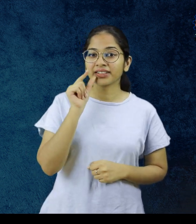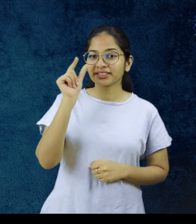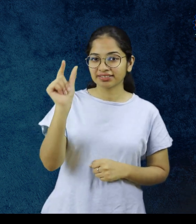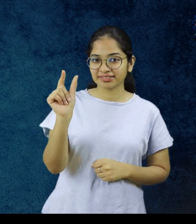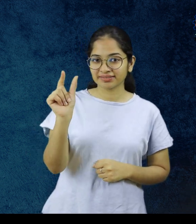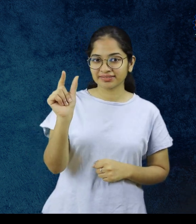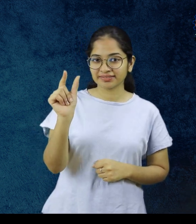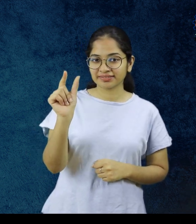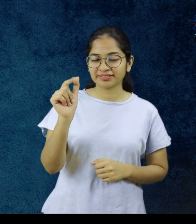चाचा